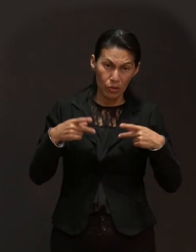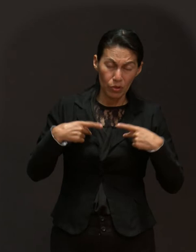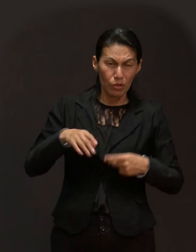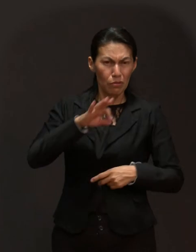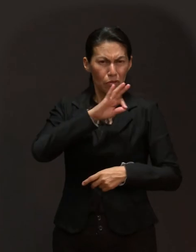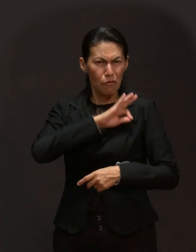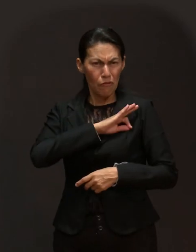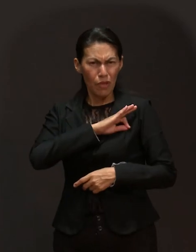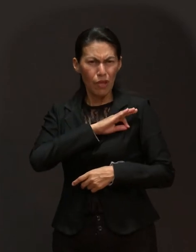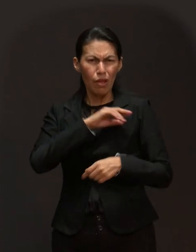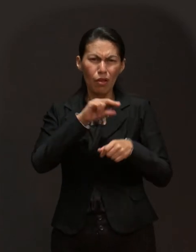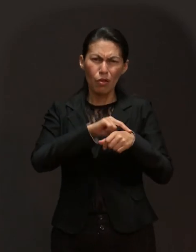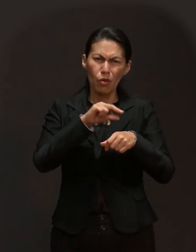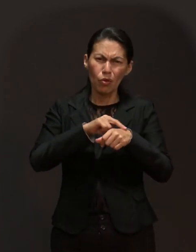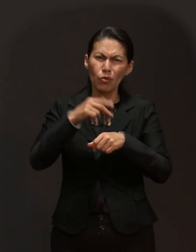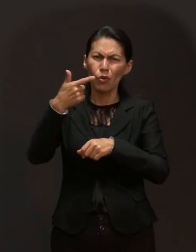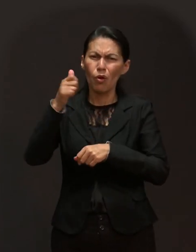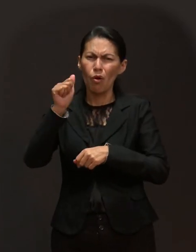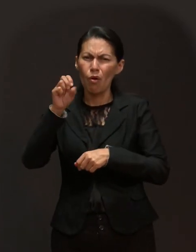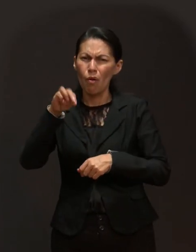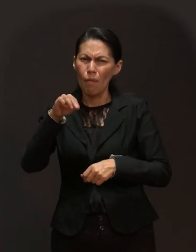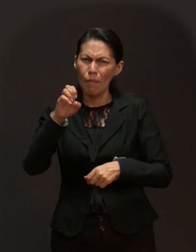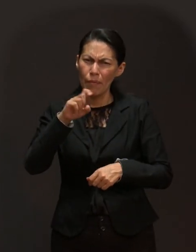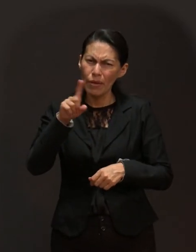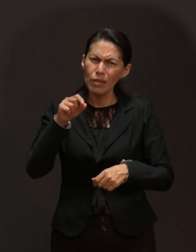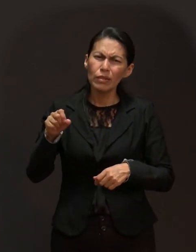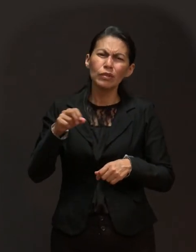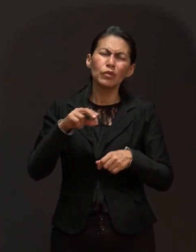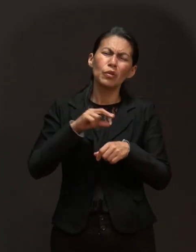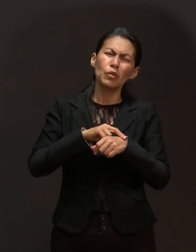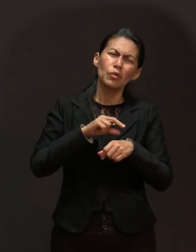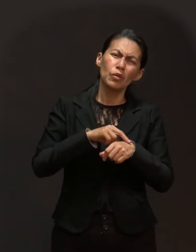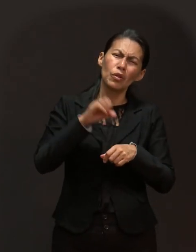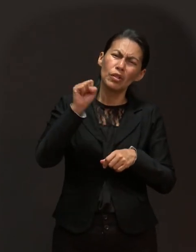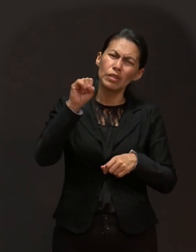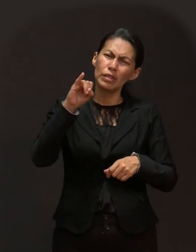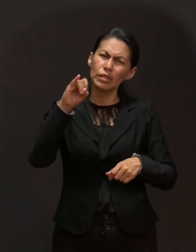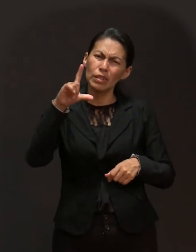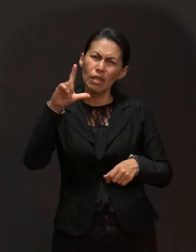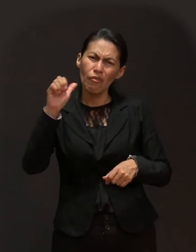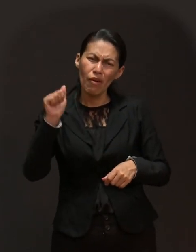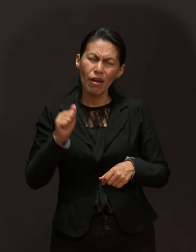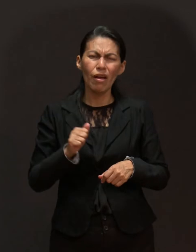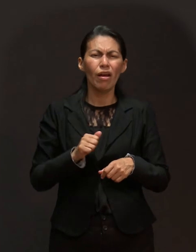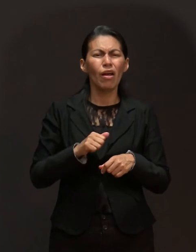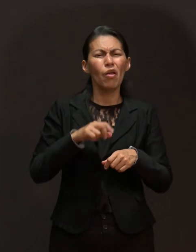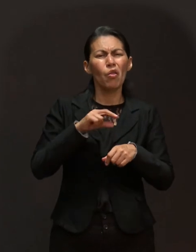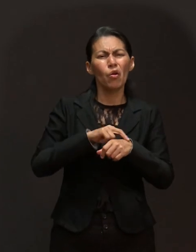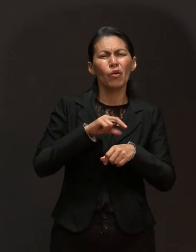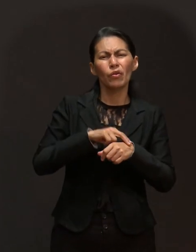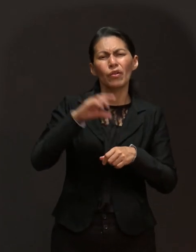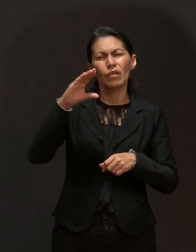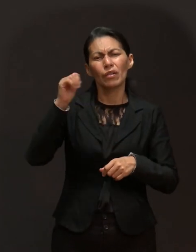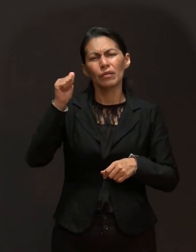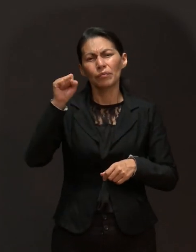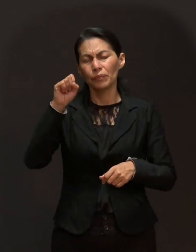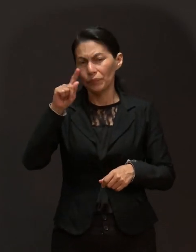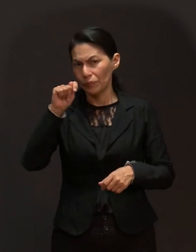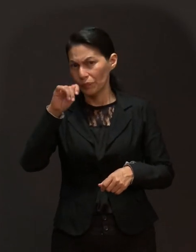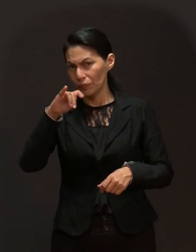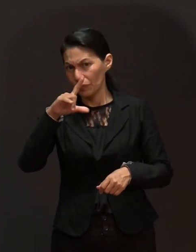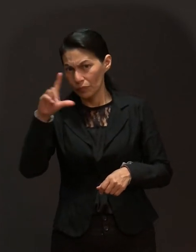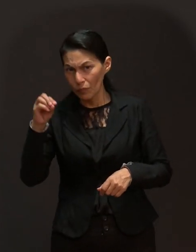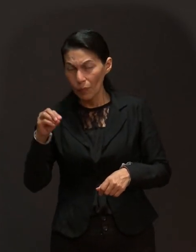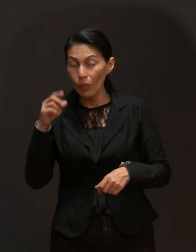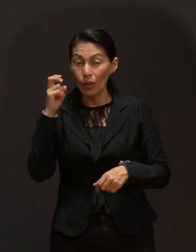hay los administrativos el doctor Gómez el doctor Silva el doctor Castillo fueron personas muy